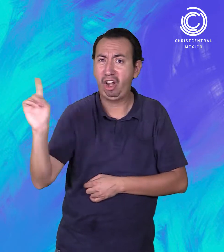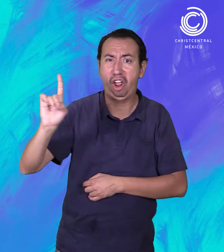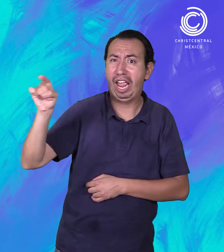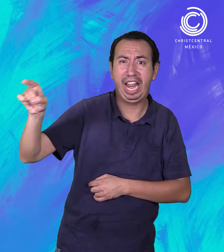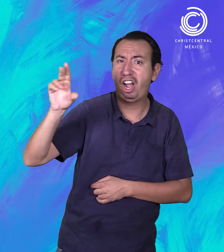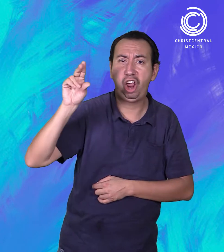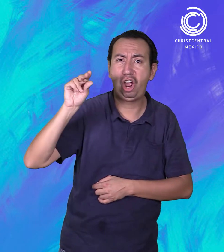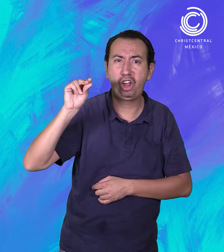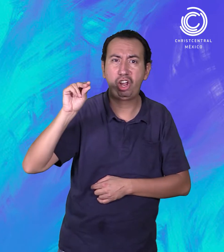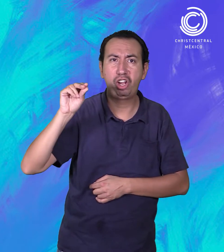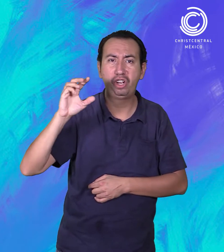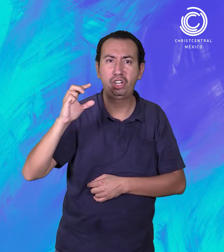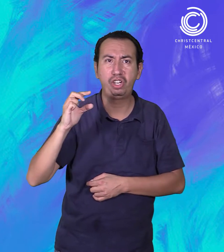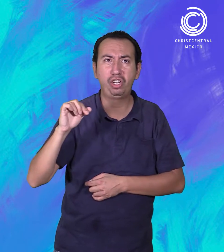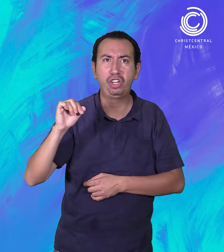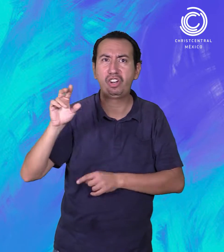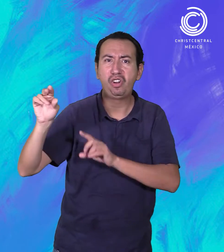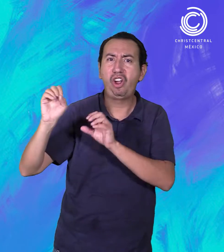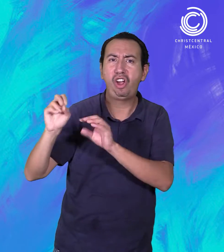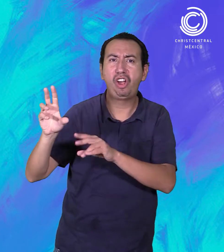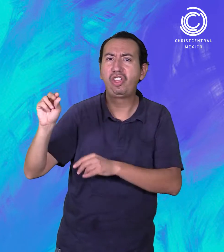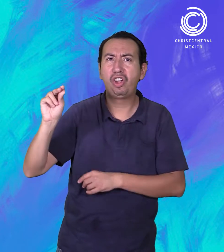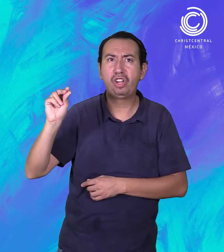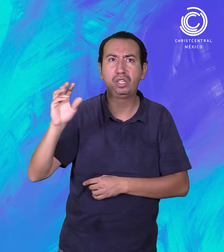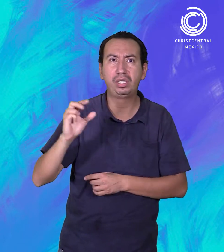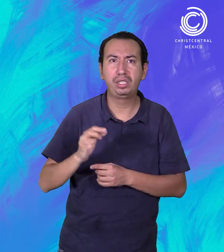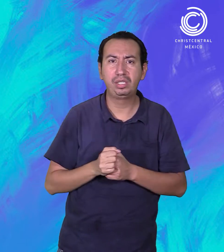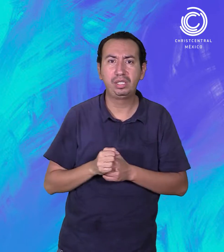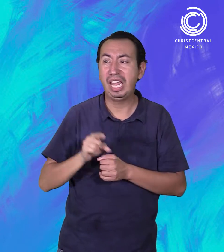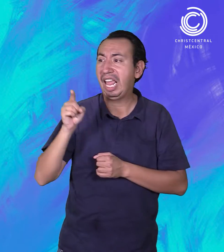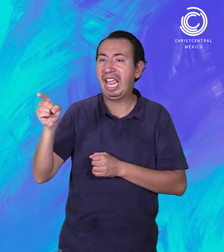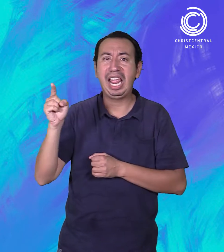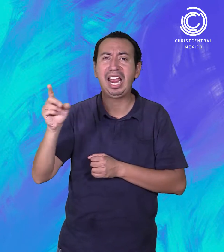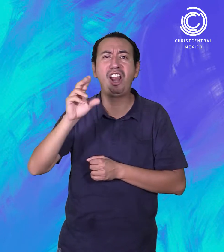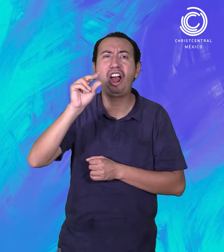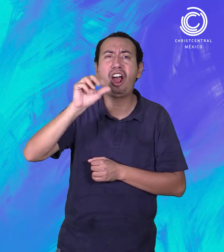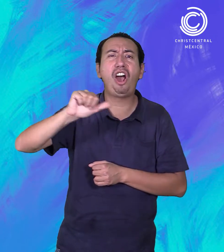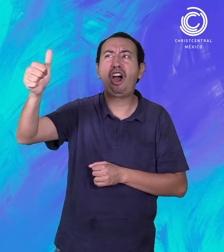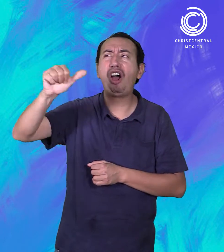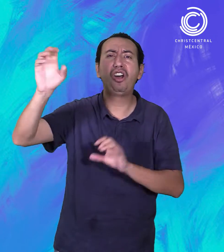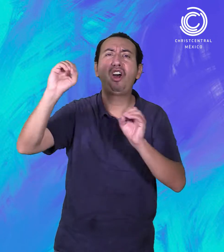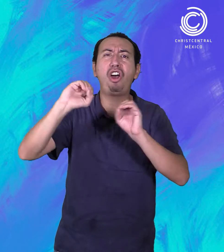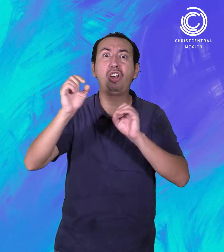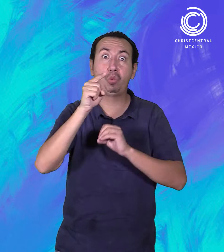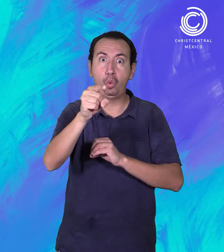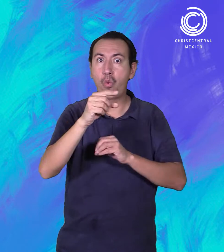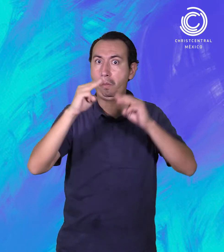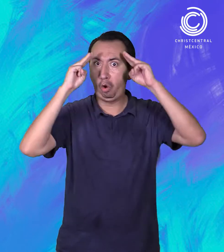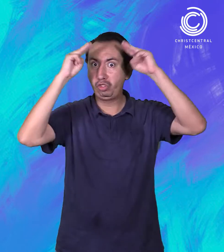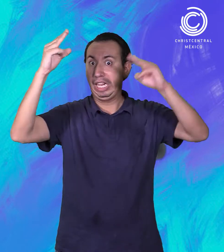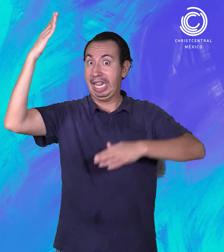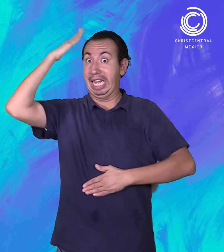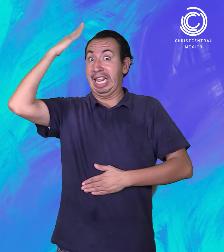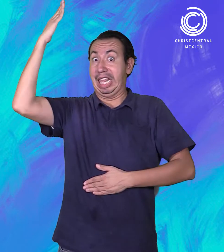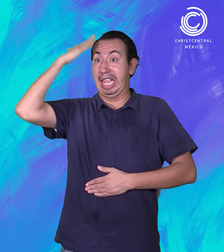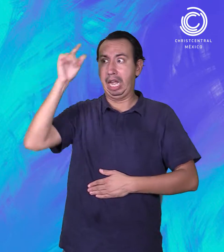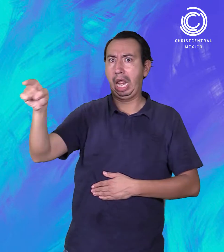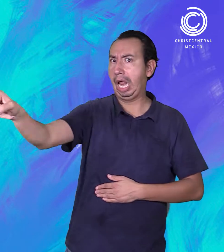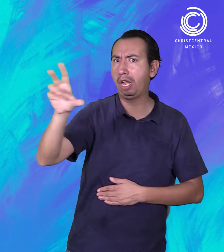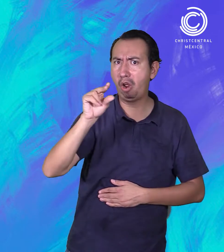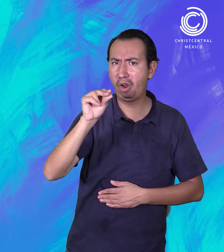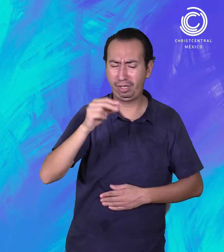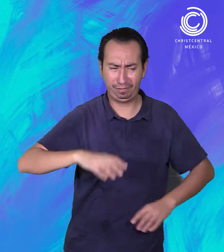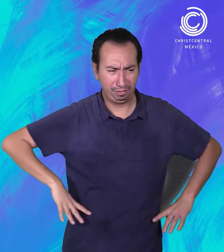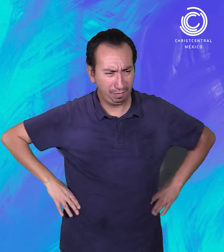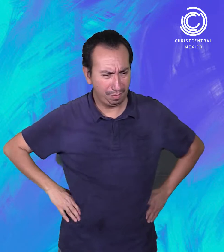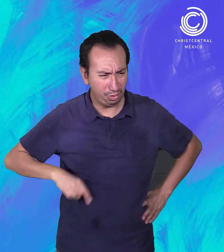que ellos estén profetizando, que sean llenos del Espíritu Santo y que sean capaces, más capaces que tú, Moisés. ¿Estás